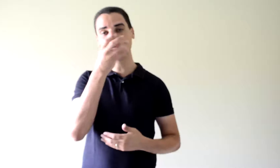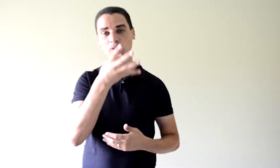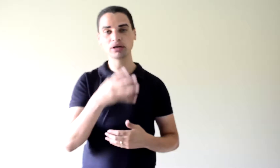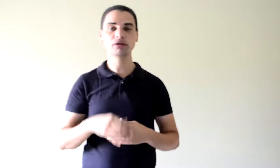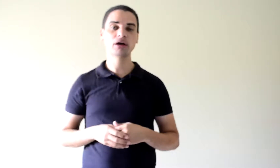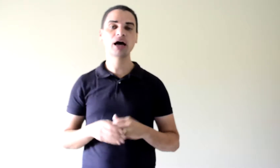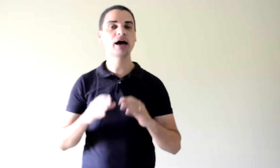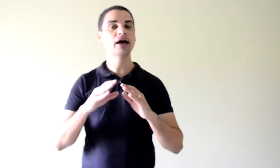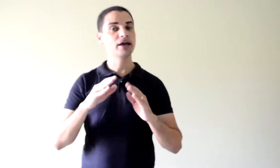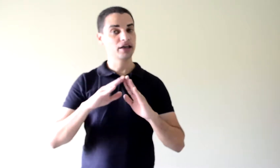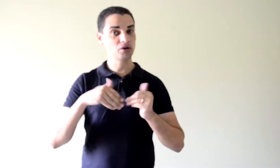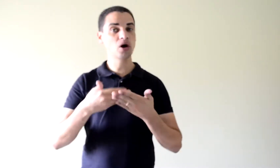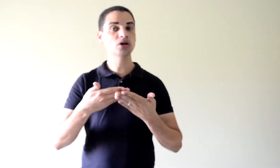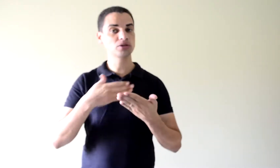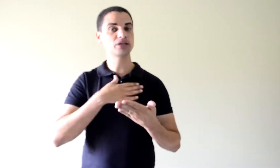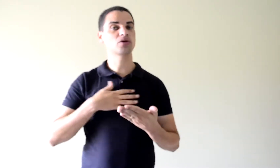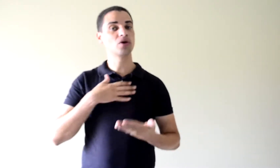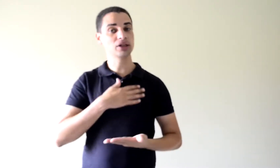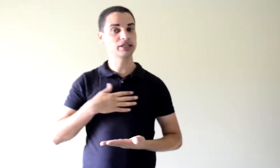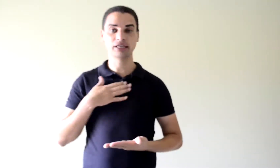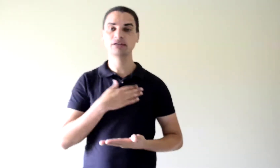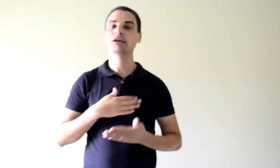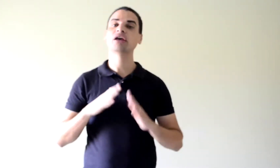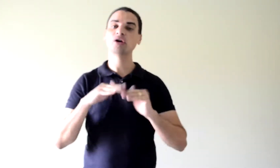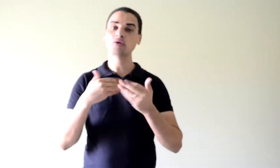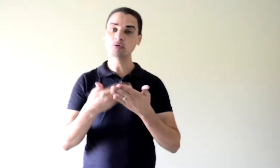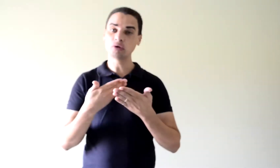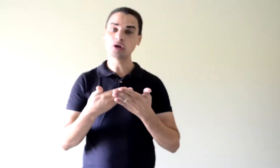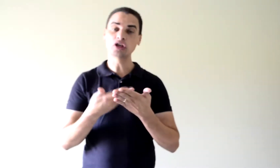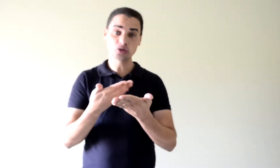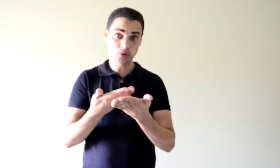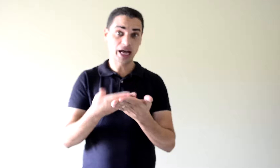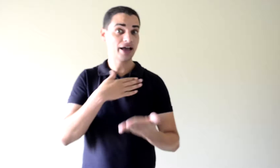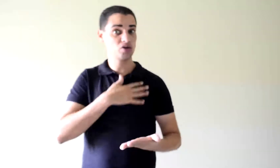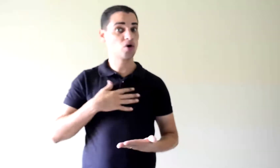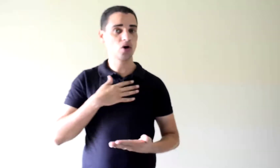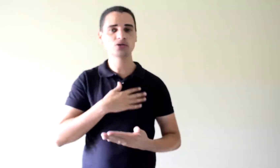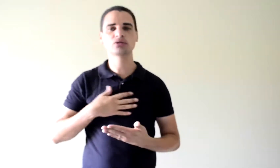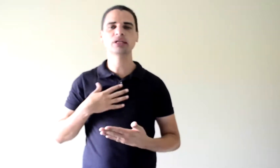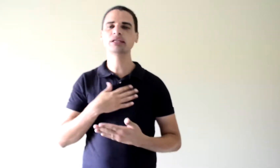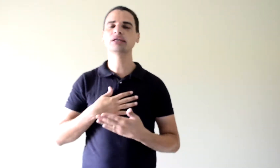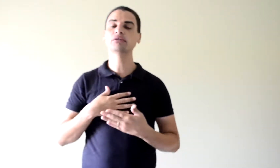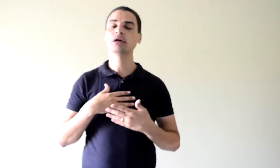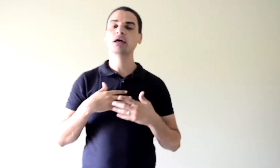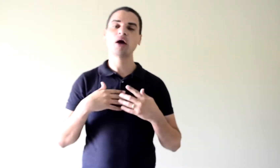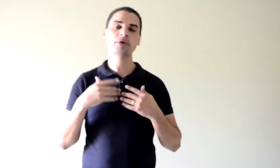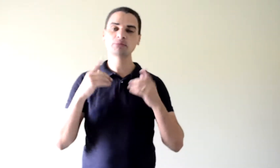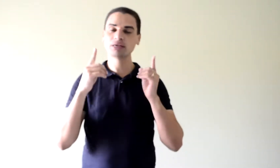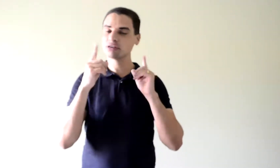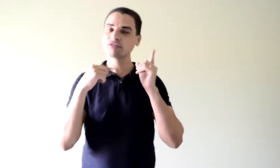boa, eu gosto da escola, né? Eu estudar, eu gosto, né? Então, é uma expressão